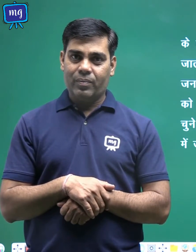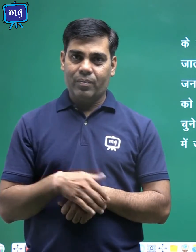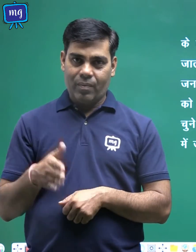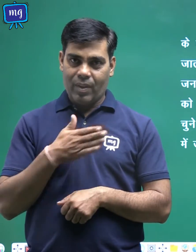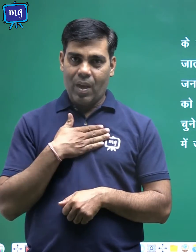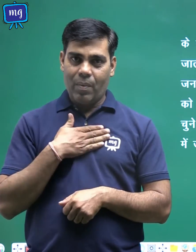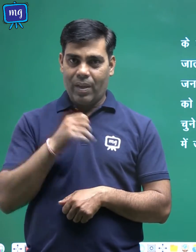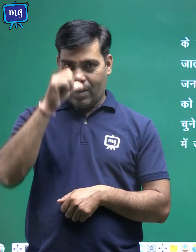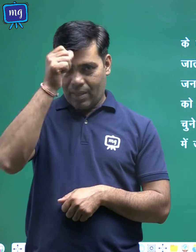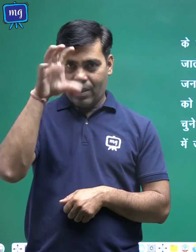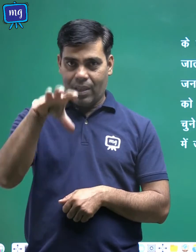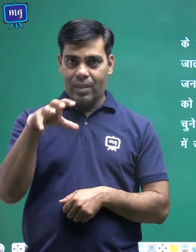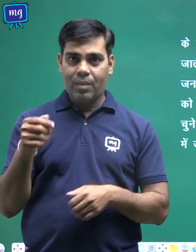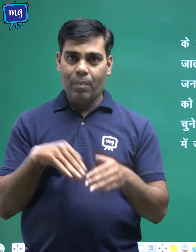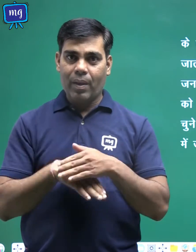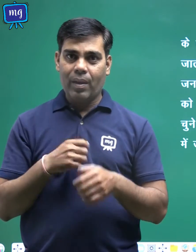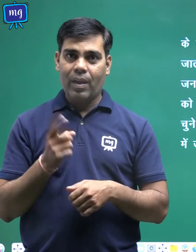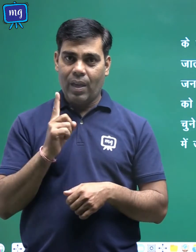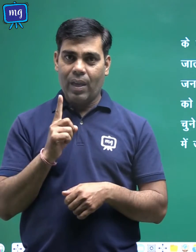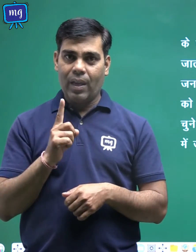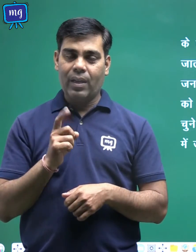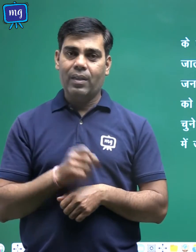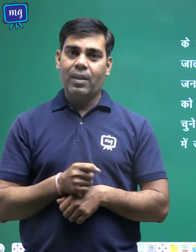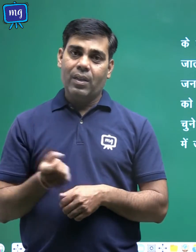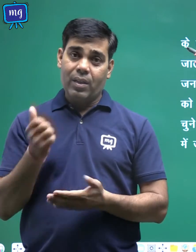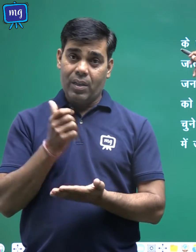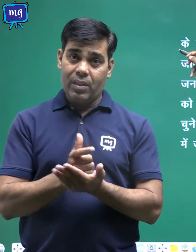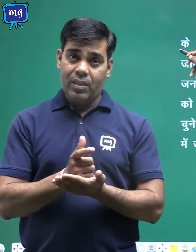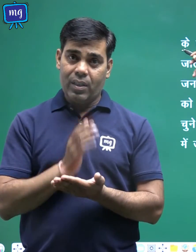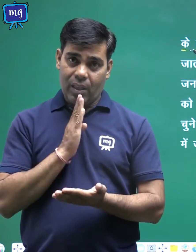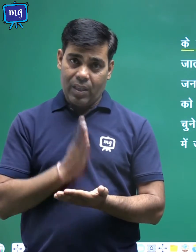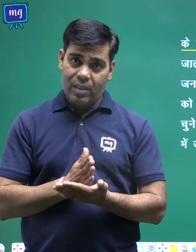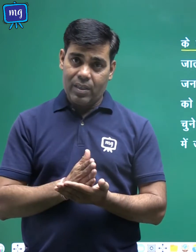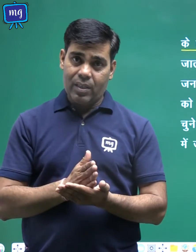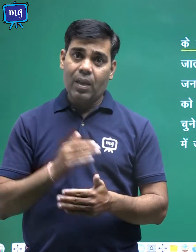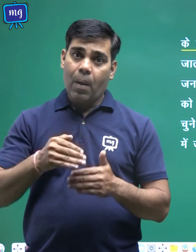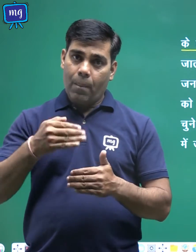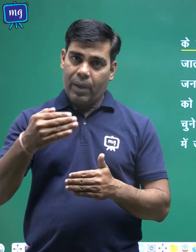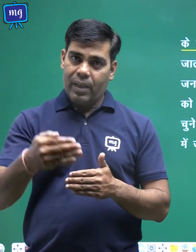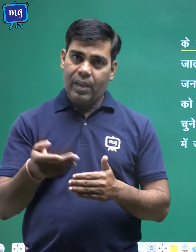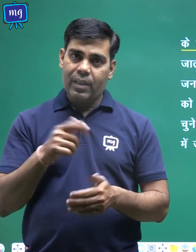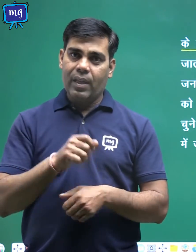हमारे देश में एक निश्चित प्रक्रिया के तहत